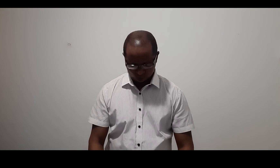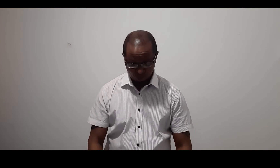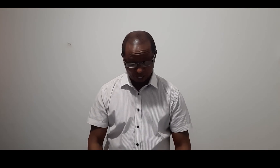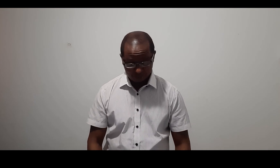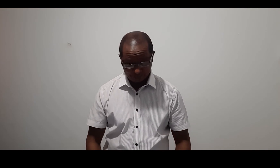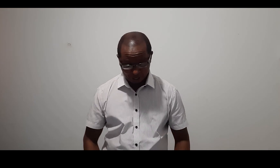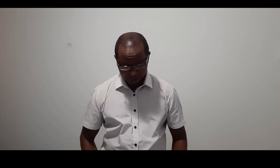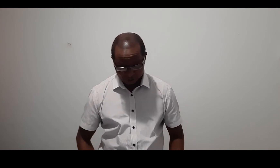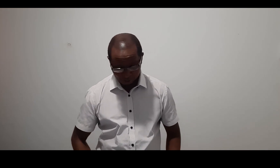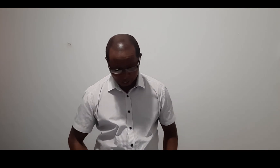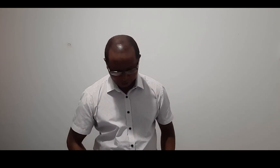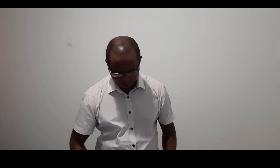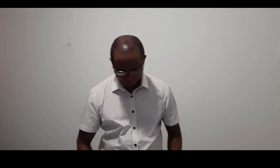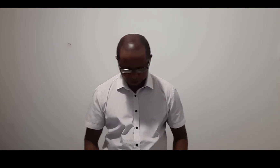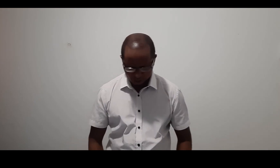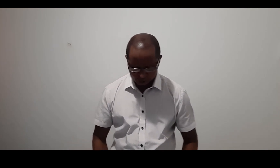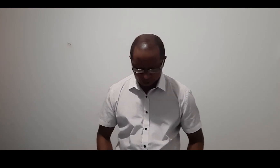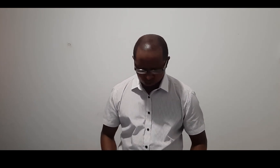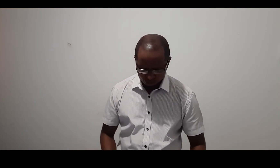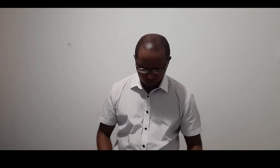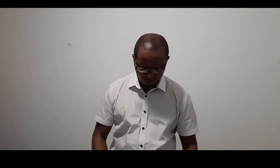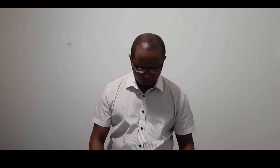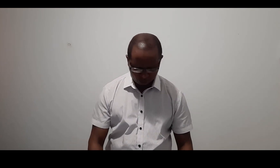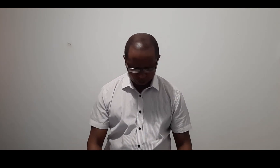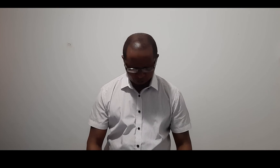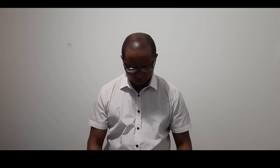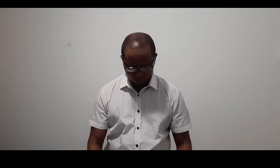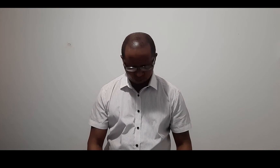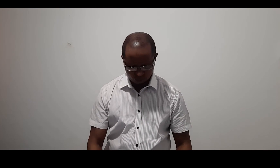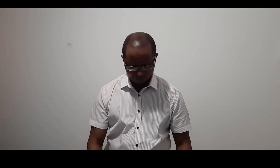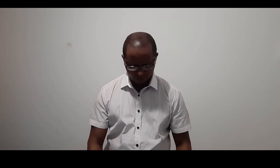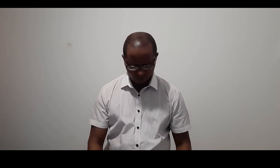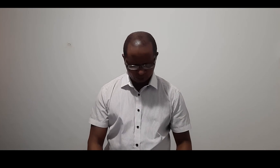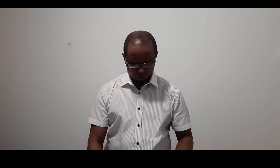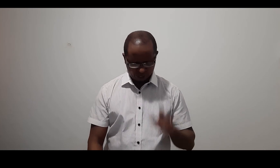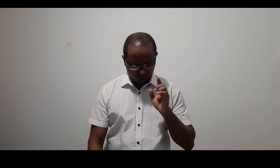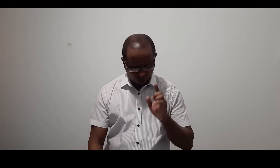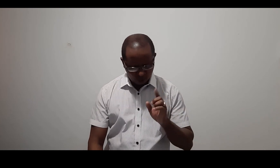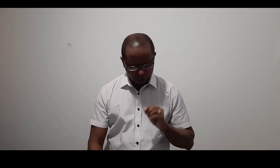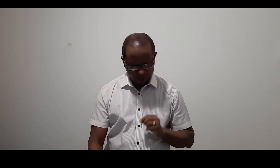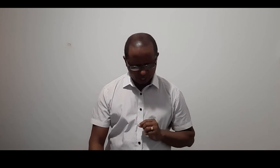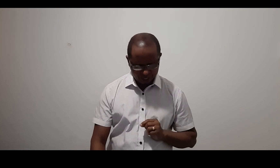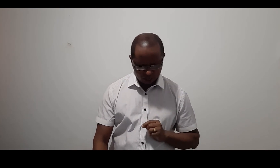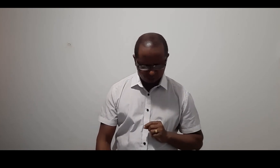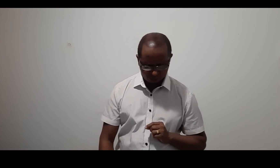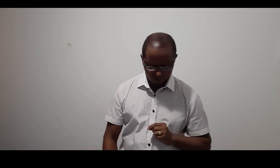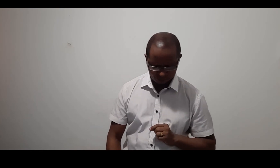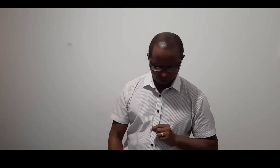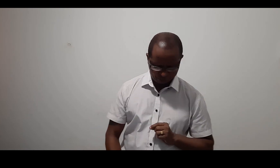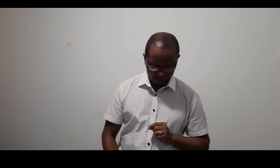Jehovah ihany mampianatra azy, Andriamanitra ihany mampianatra azy. Misaia toko fa 7:50 na 7:50. Fa izao nylazainy ray avo, Andriamanitra